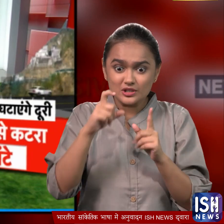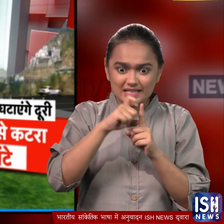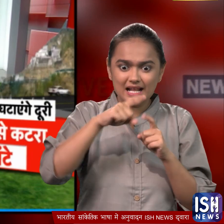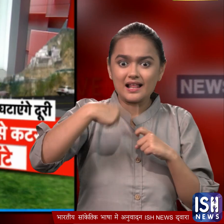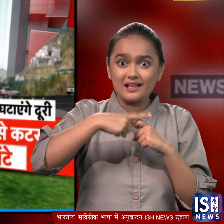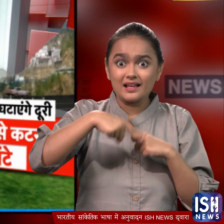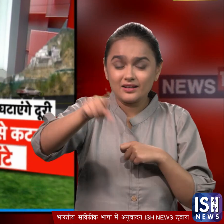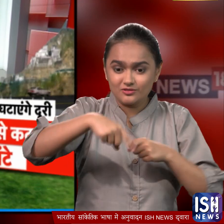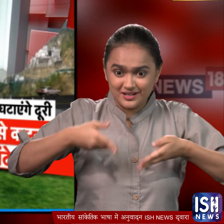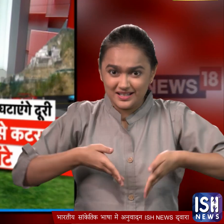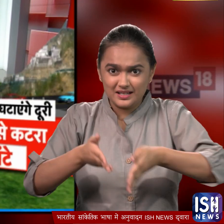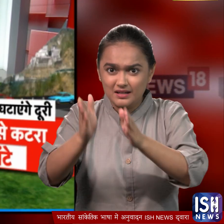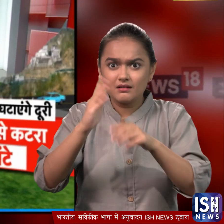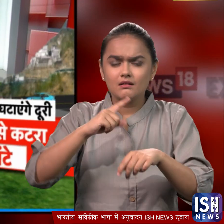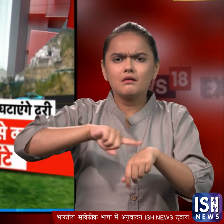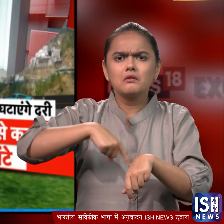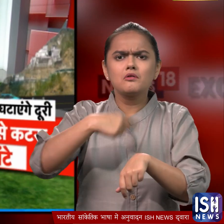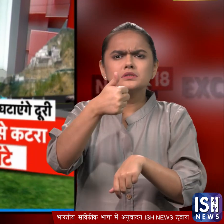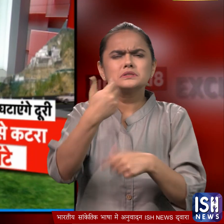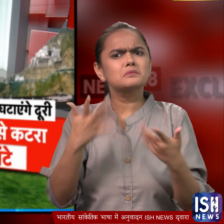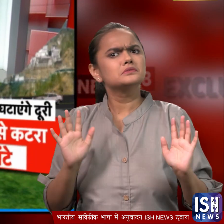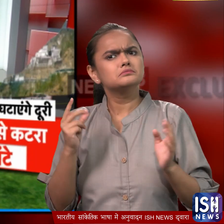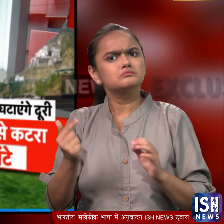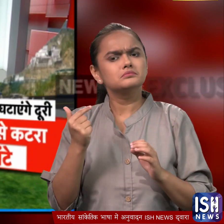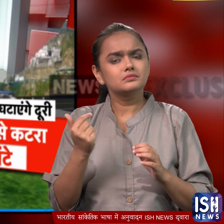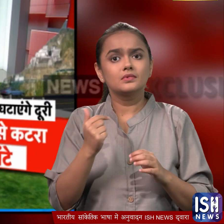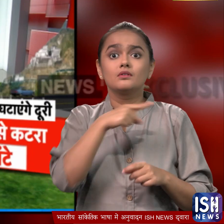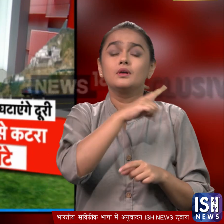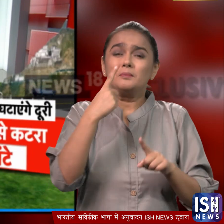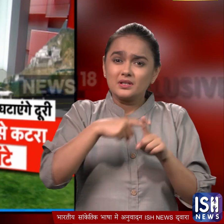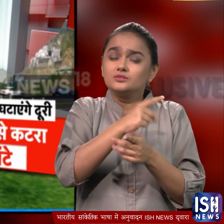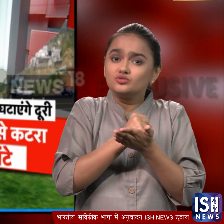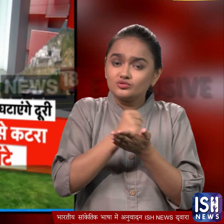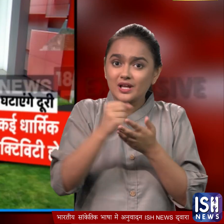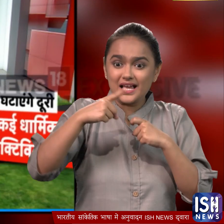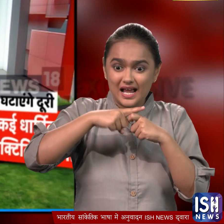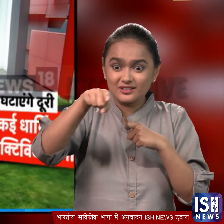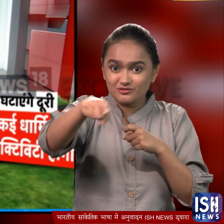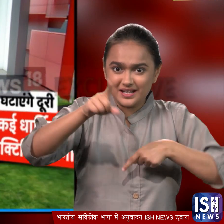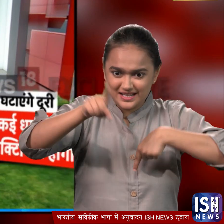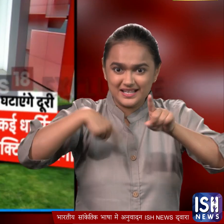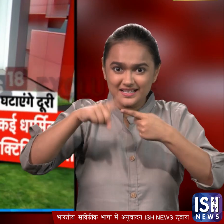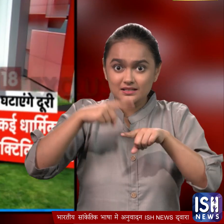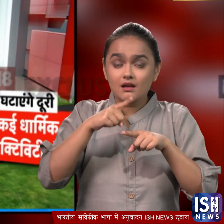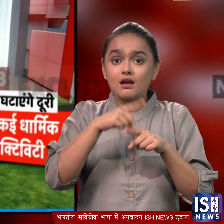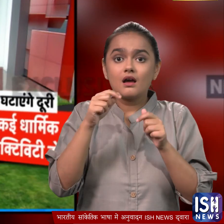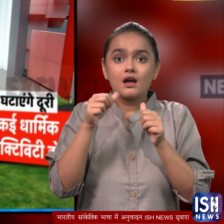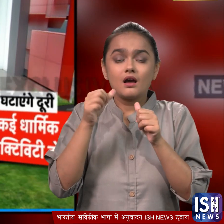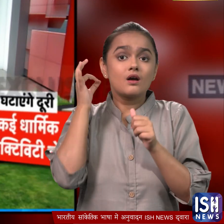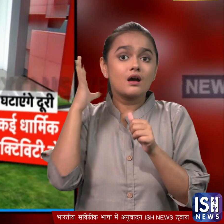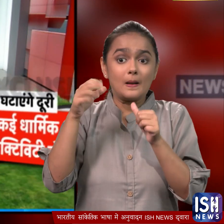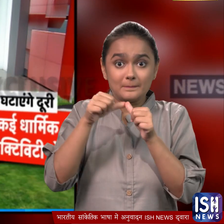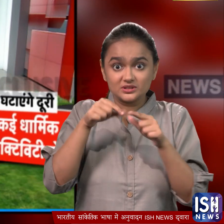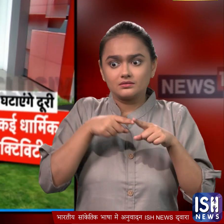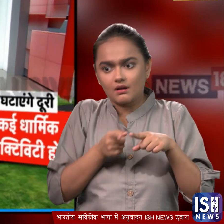बाद दिल्ली से कटरा की दूरी सड़क के रास्ते केवल 6 घंटे की रह जाएगी। योजना यह भी है कि कटरा तक पहुंचने वाला यह एक्सप्रेसवे